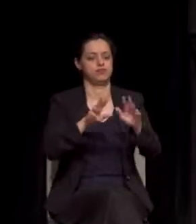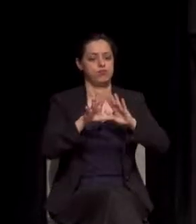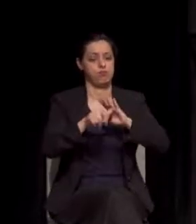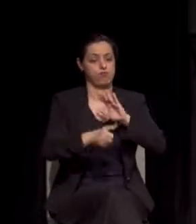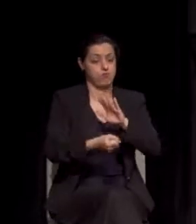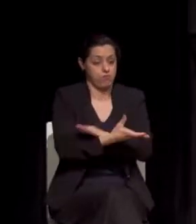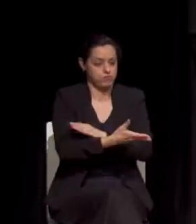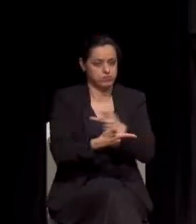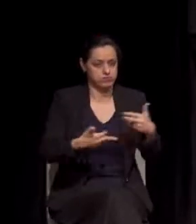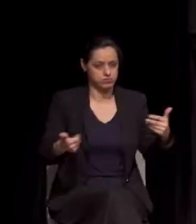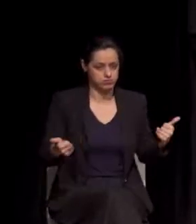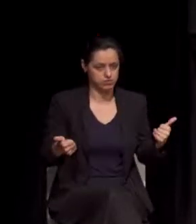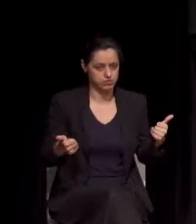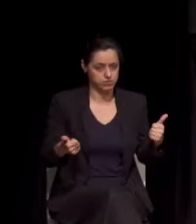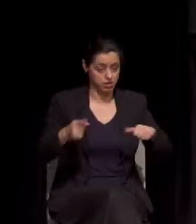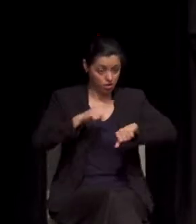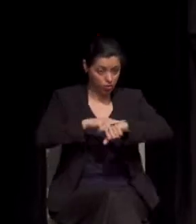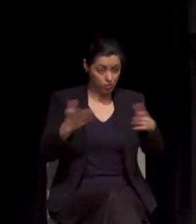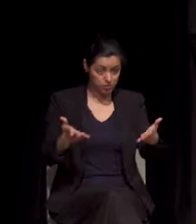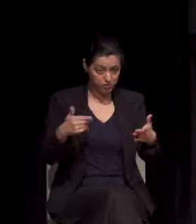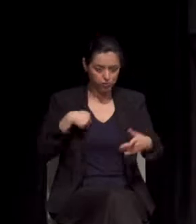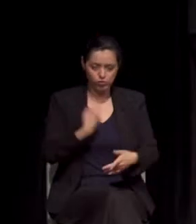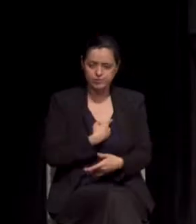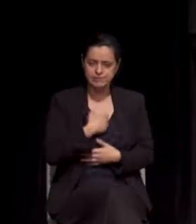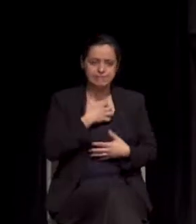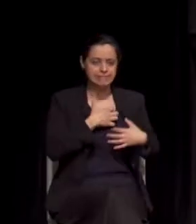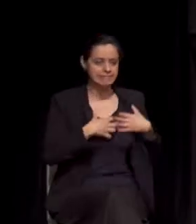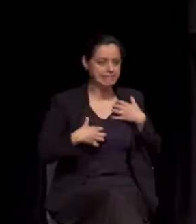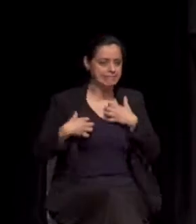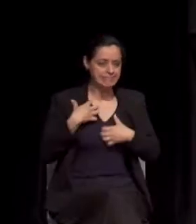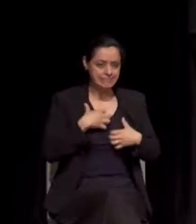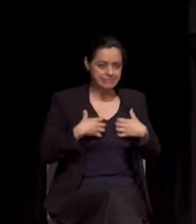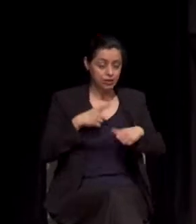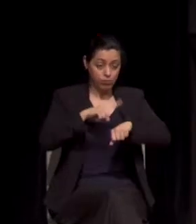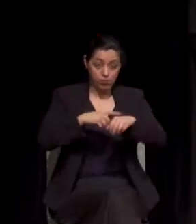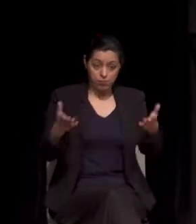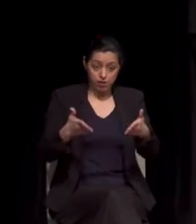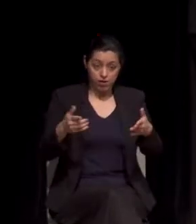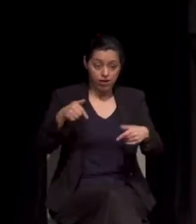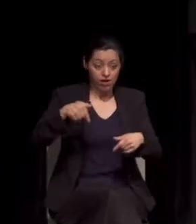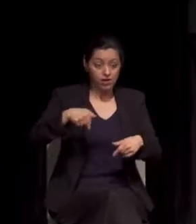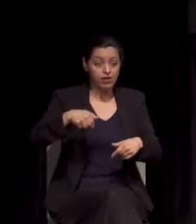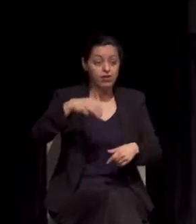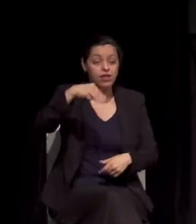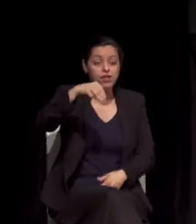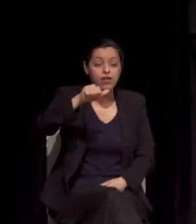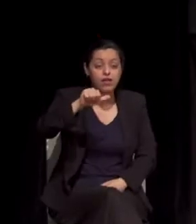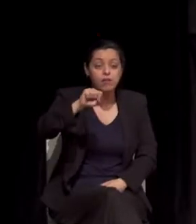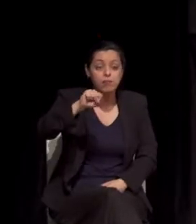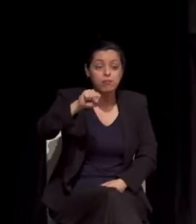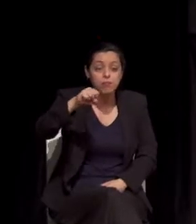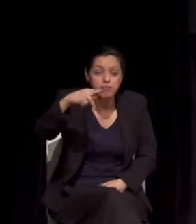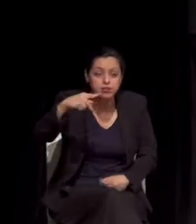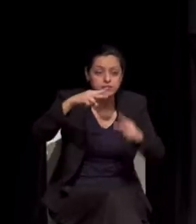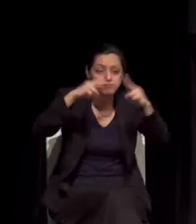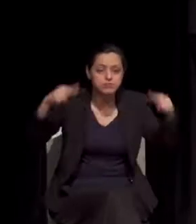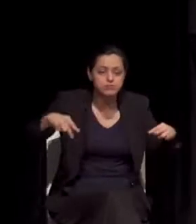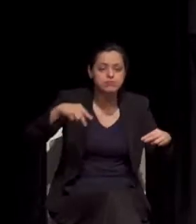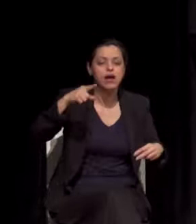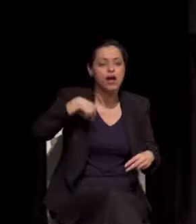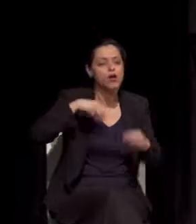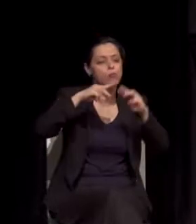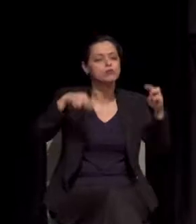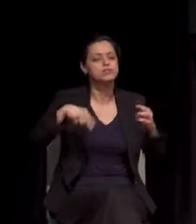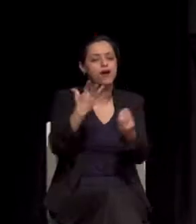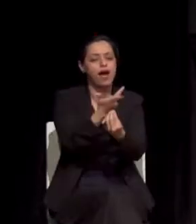passando pelos incômodos reais. Nesse momento, a gente está aqui no MASP. Gente, é o MASP, Museu de Arte de São Paulo. Sabe como